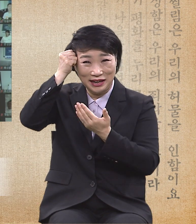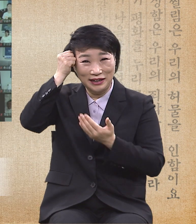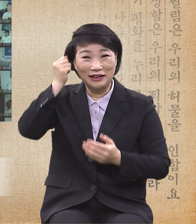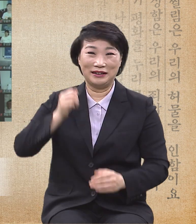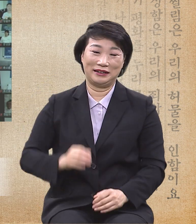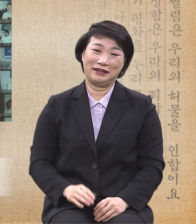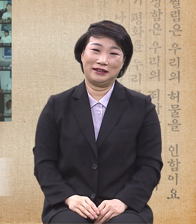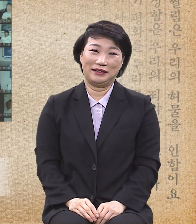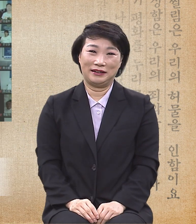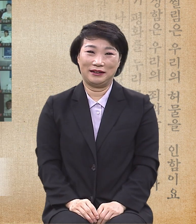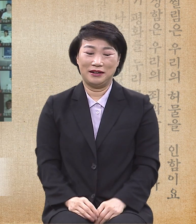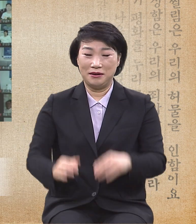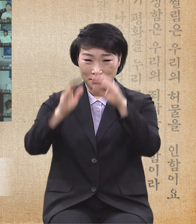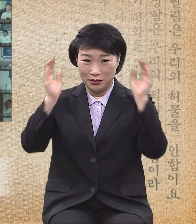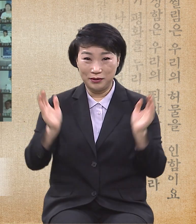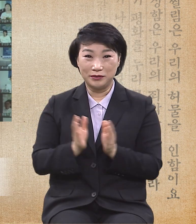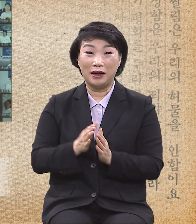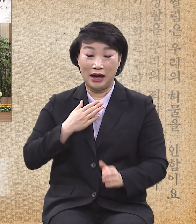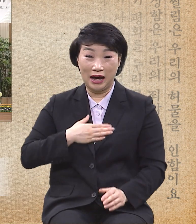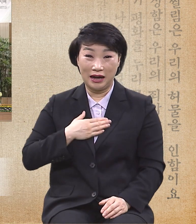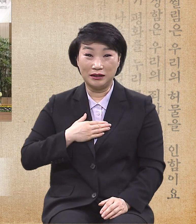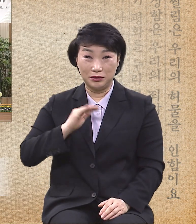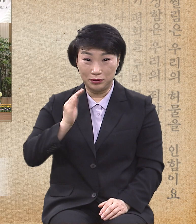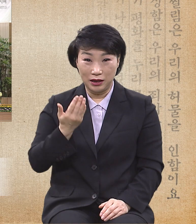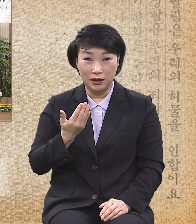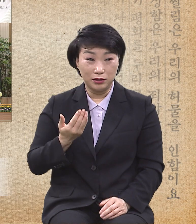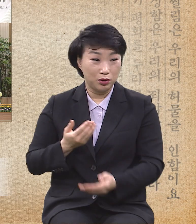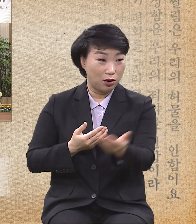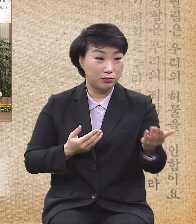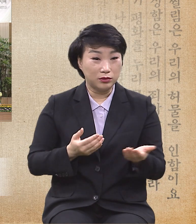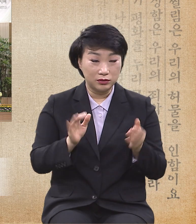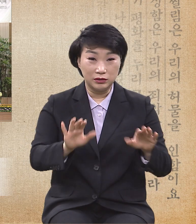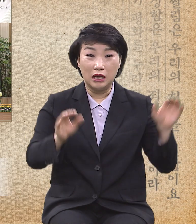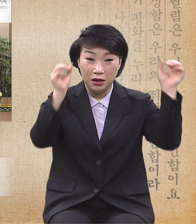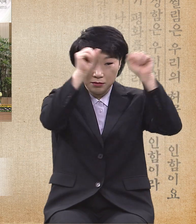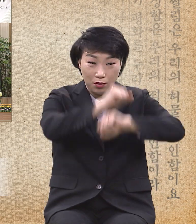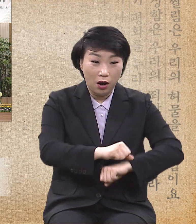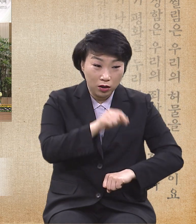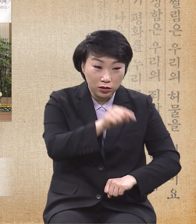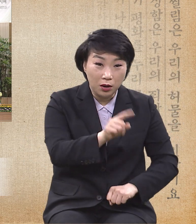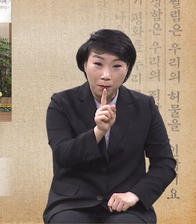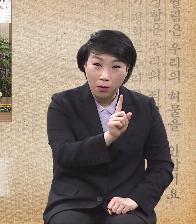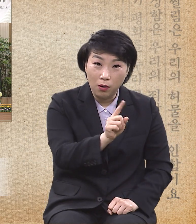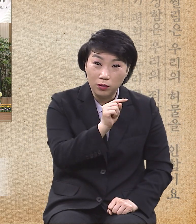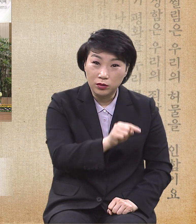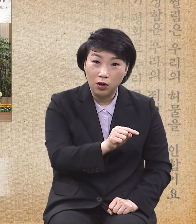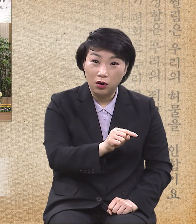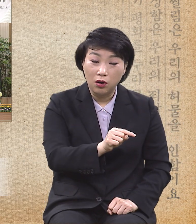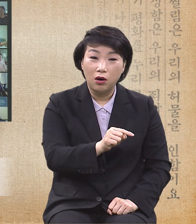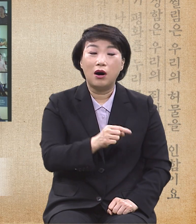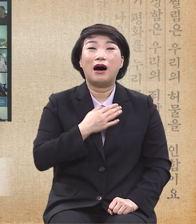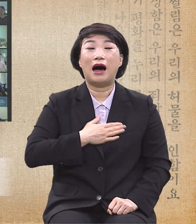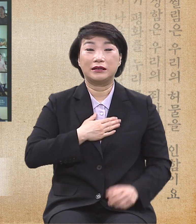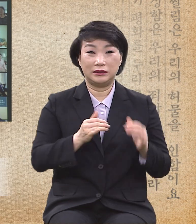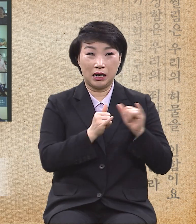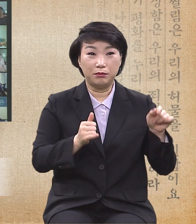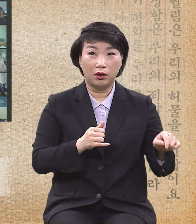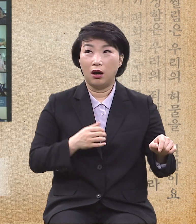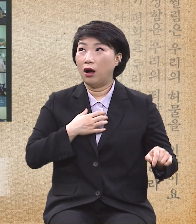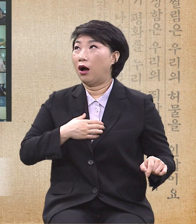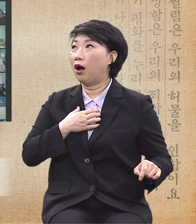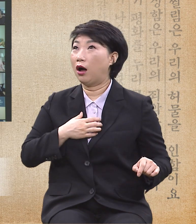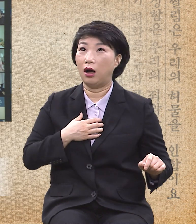받은 사람은 다 알게 돼 있거든. 근데 멸망이 무엇인가 가져본 사람